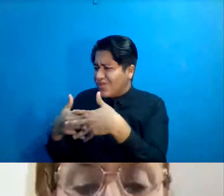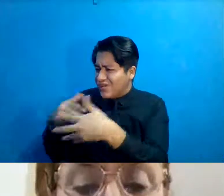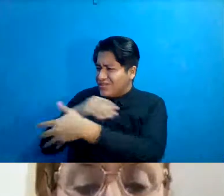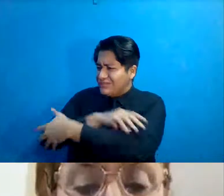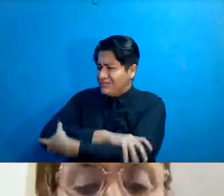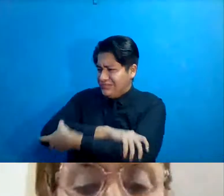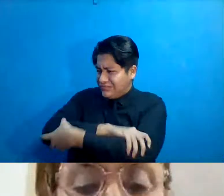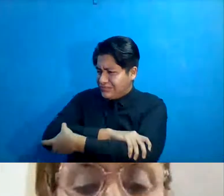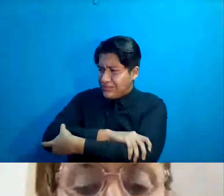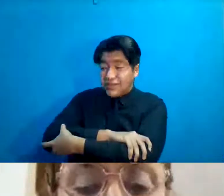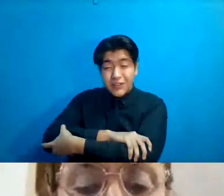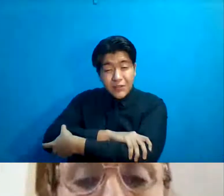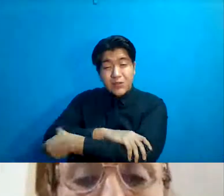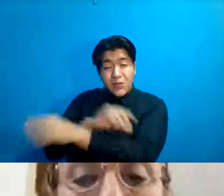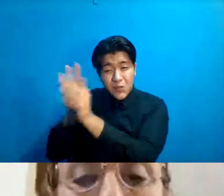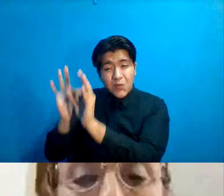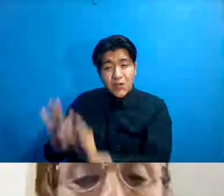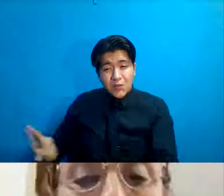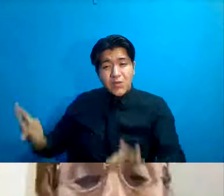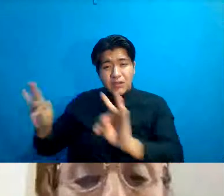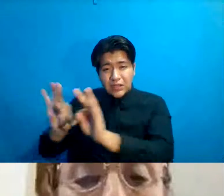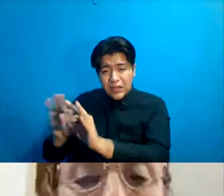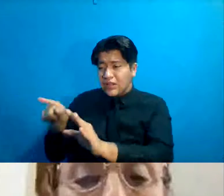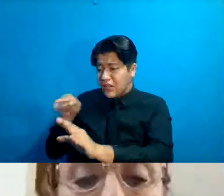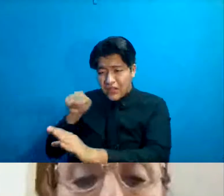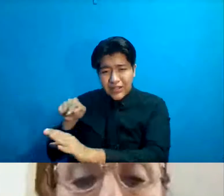Llegar a lo natural,